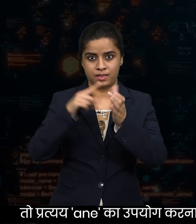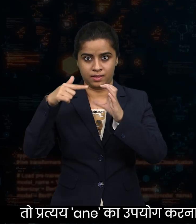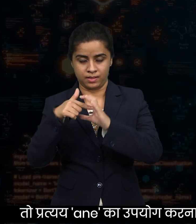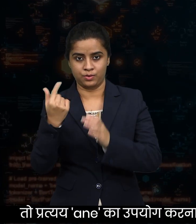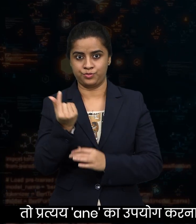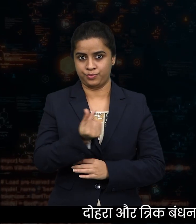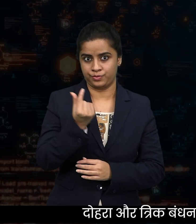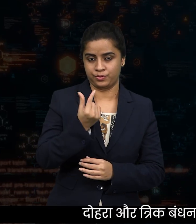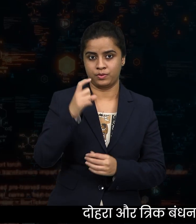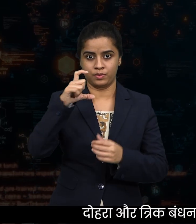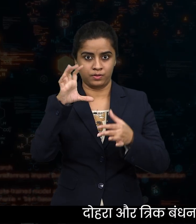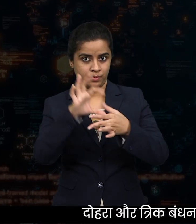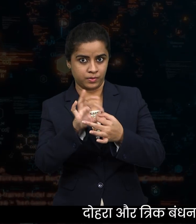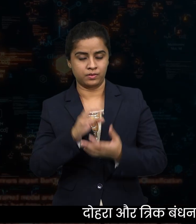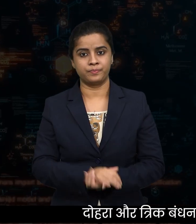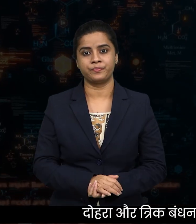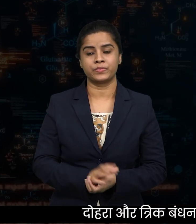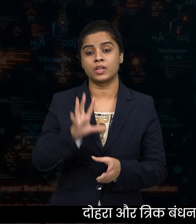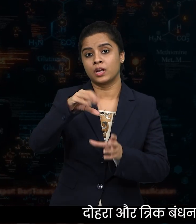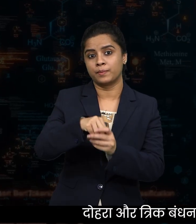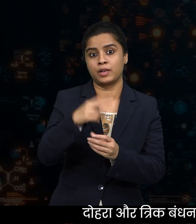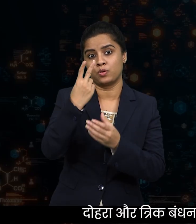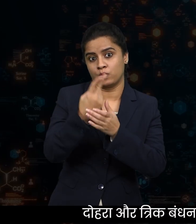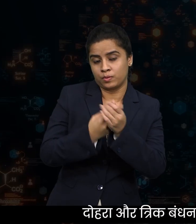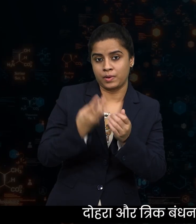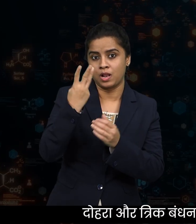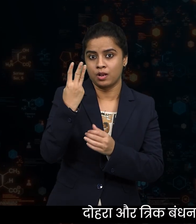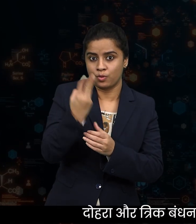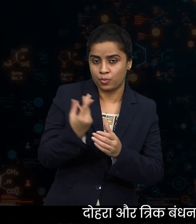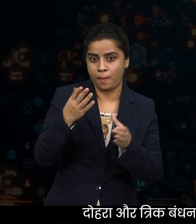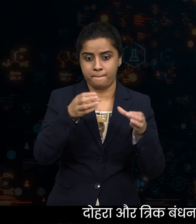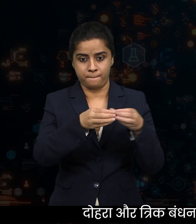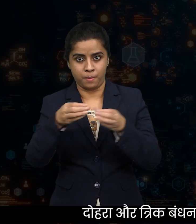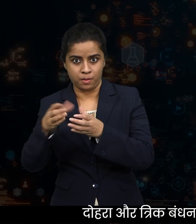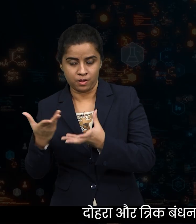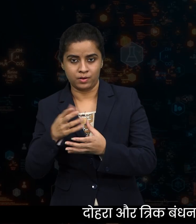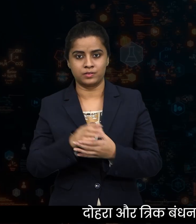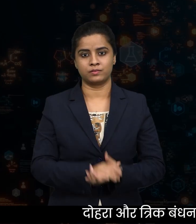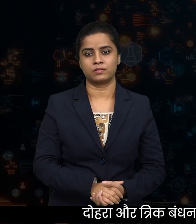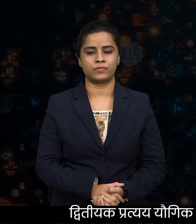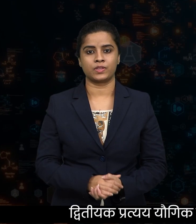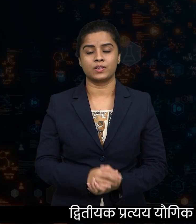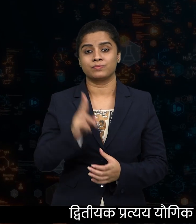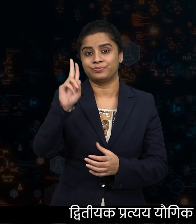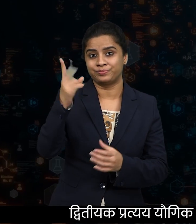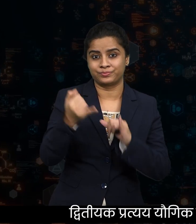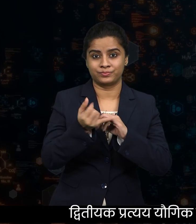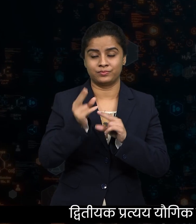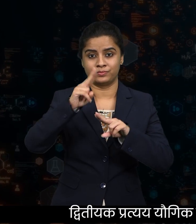क्रमशः दोहरा और त्रिक बंधन वाले यौगिकों के लिए किया जाता है। द्वितीयक